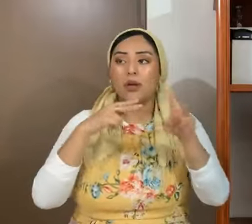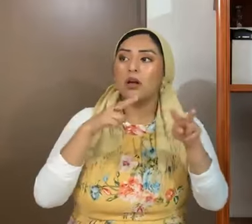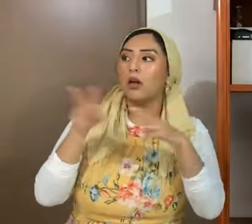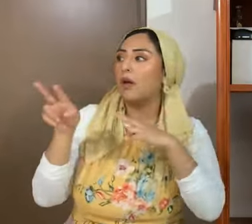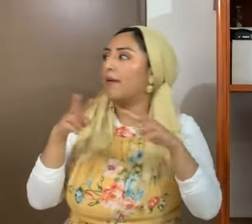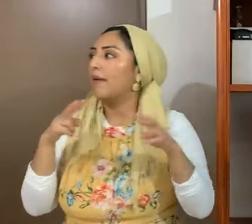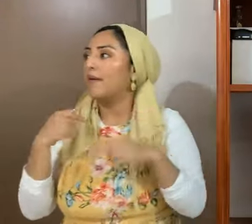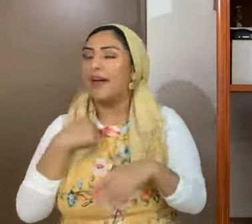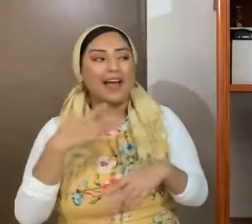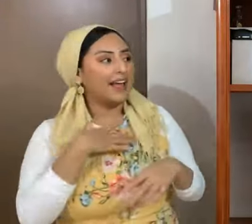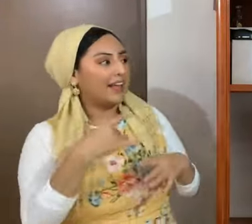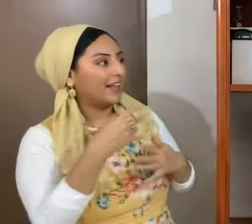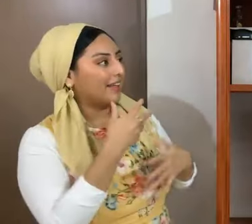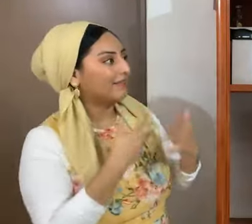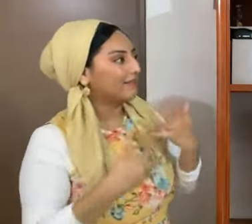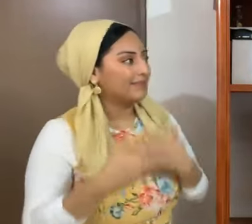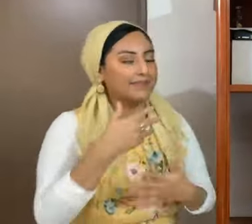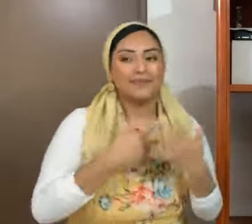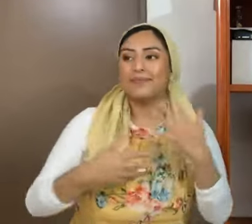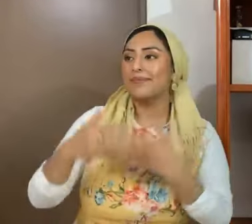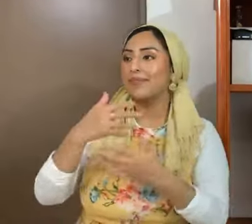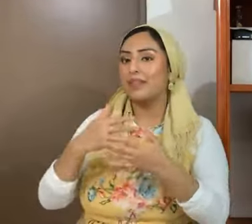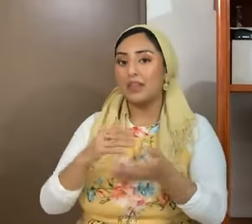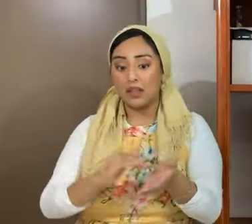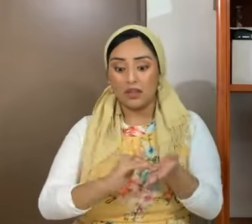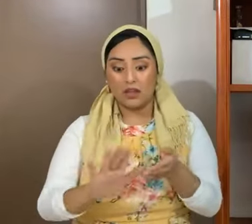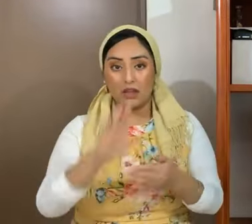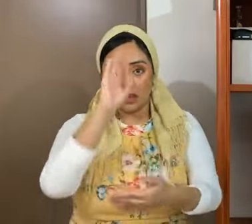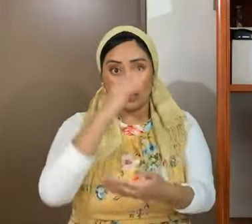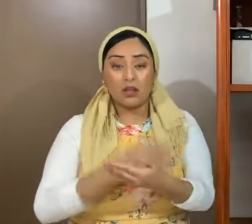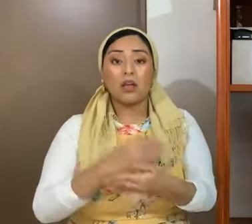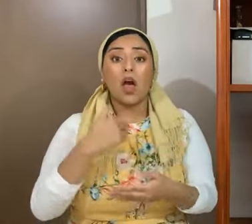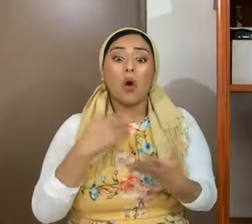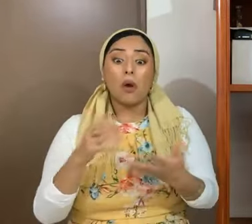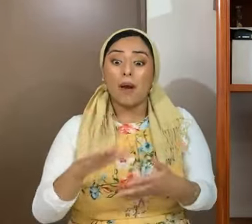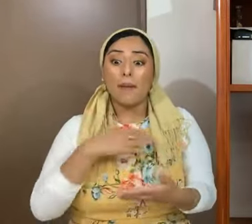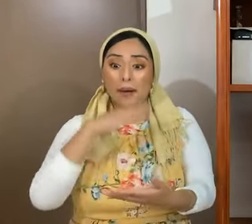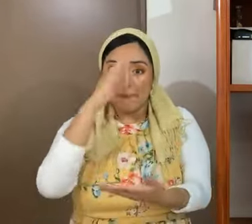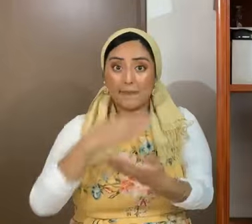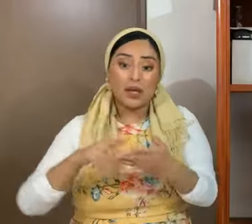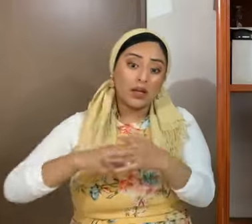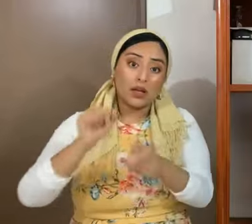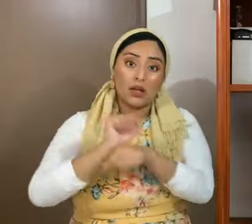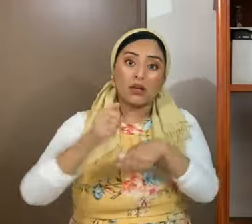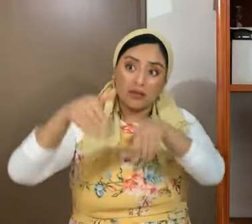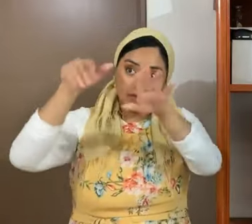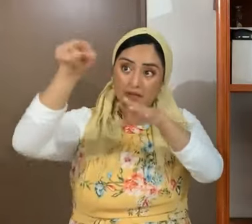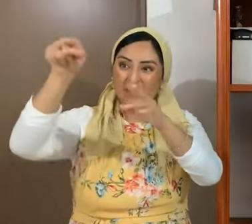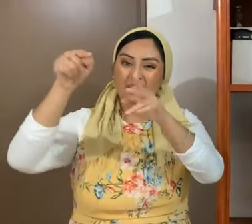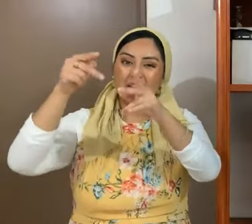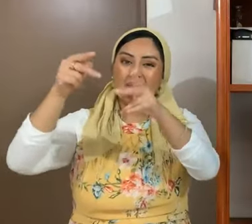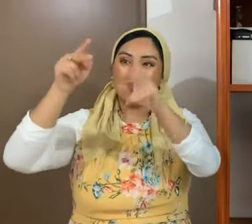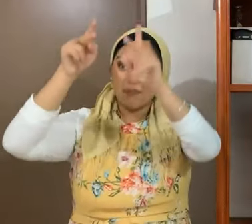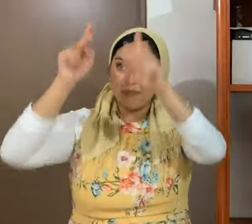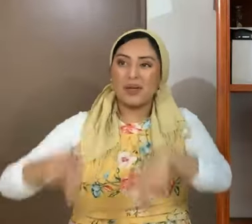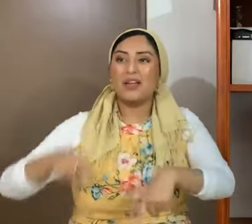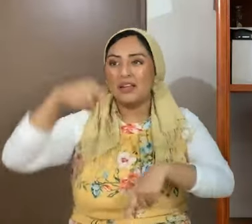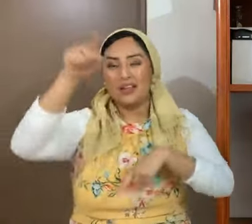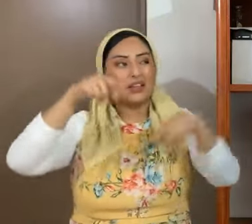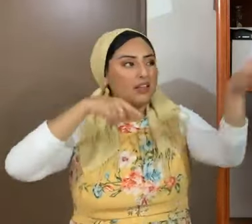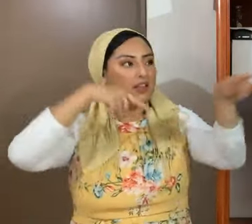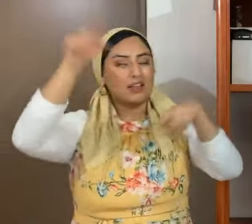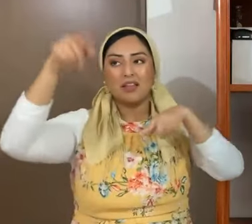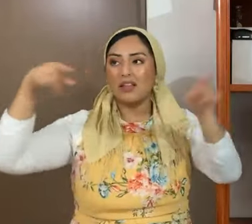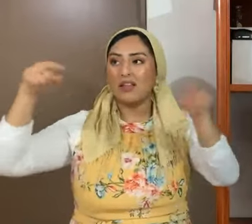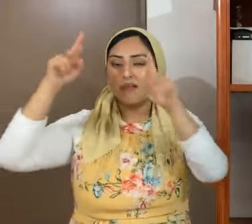lo practican. Quienes permiten que sus hijos dicen, bueno, es que yo quiero que mi hijo empiece a trabajar. Ahora vete con el panadero, con el herrero, con el